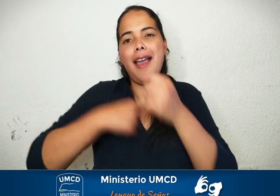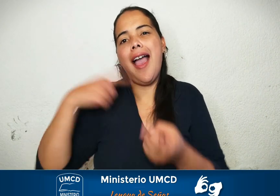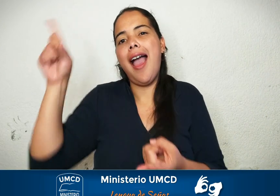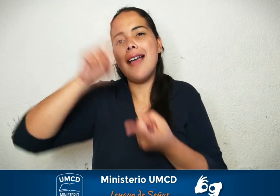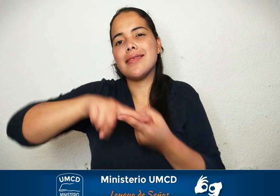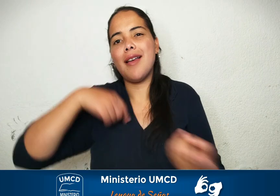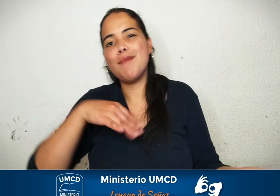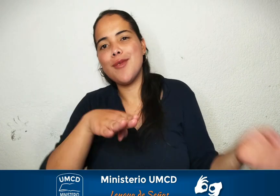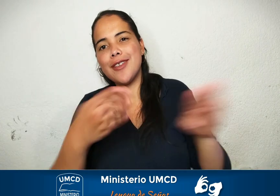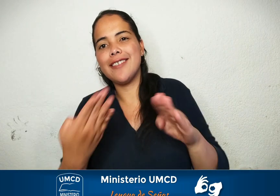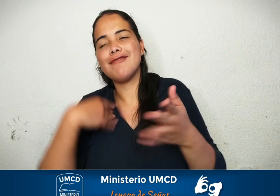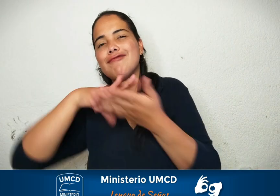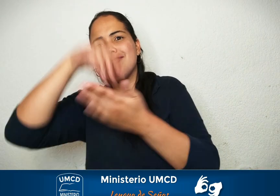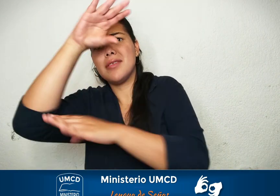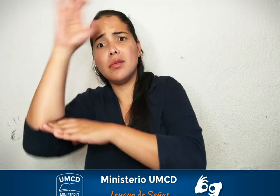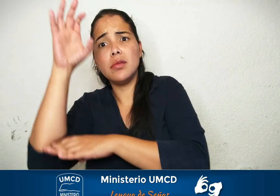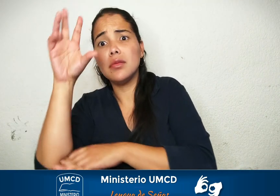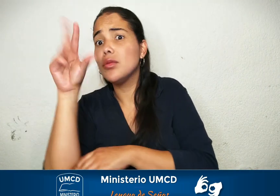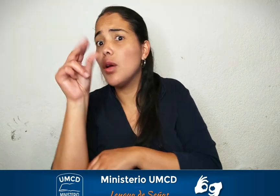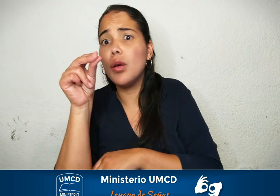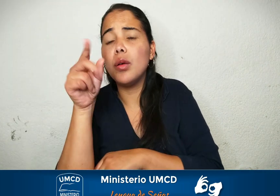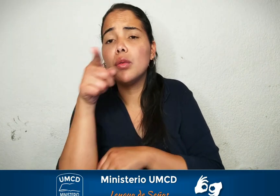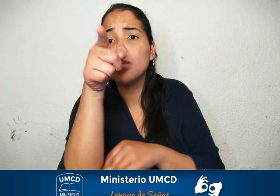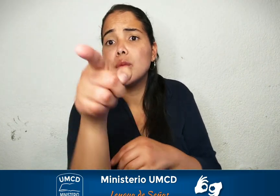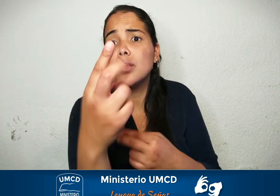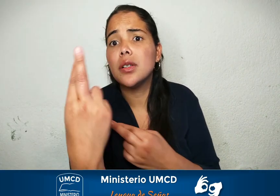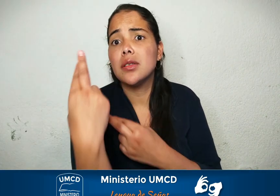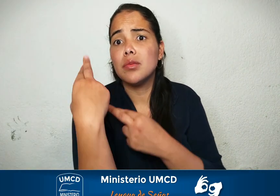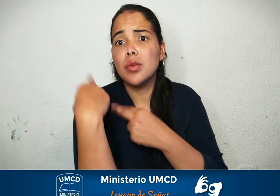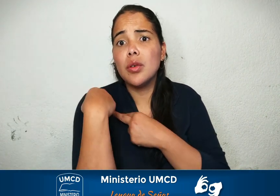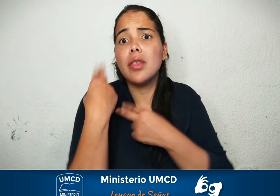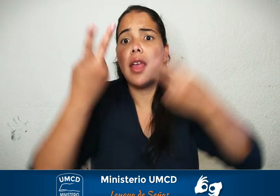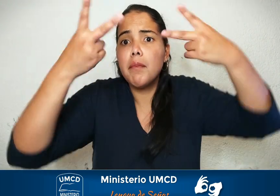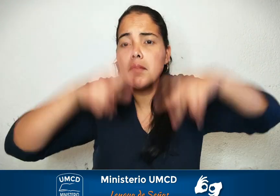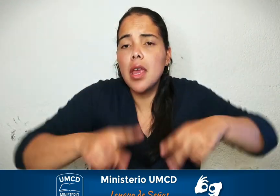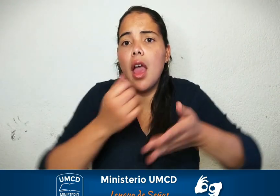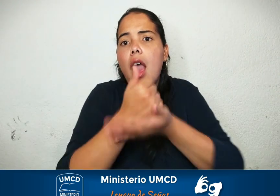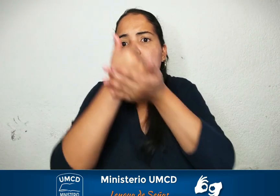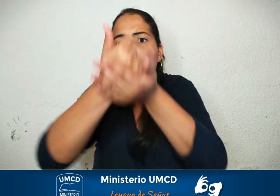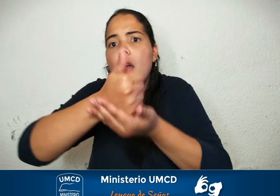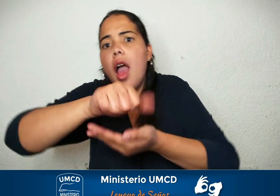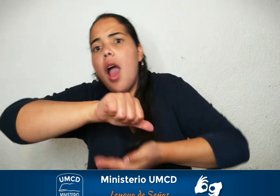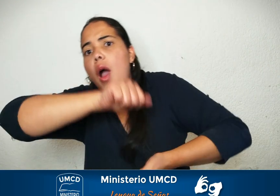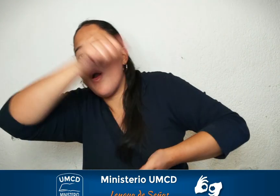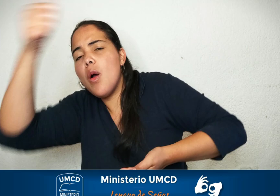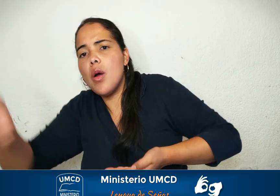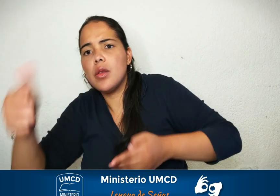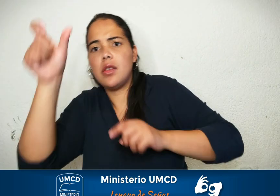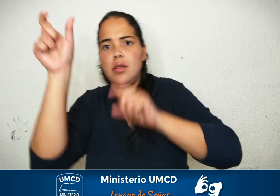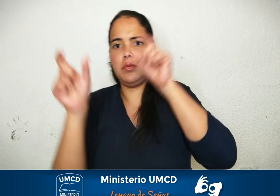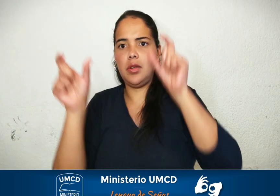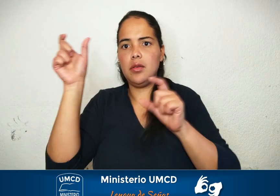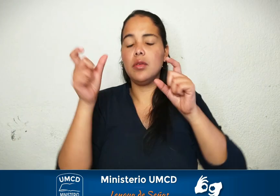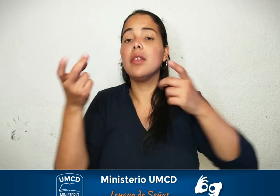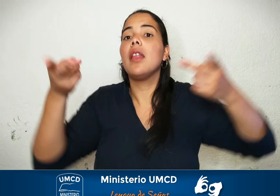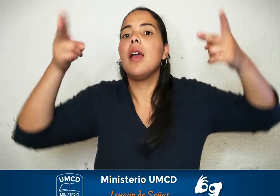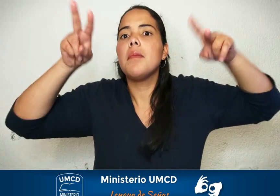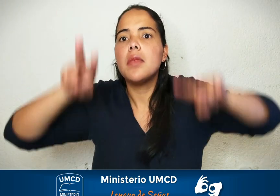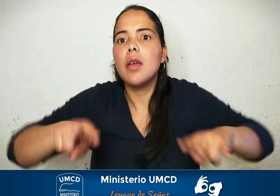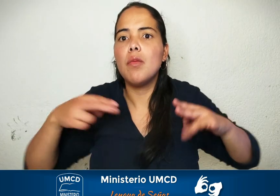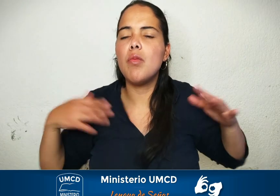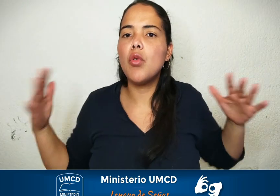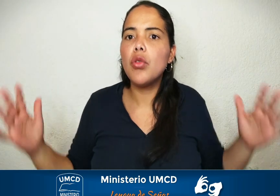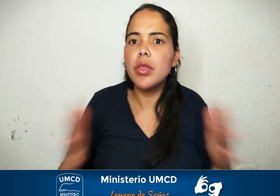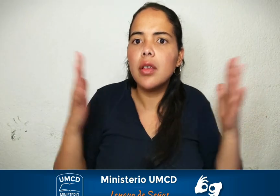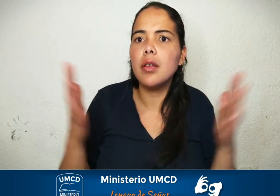una necesidad. En esta palabra griega, él denota el impulso que había dentro de sí, que no había